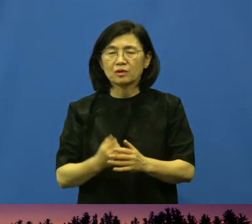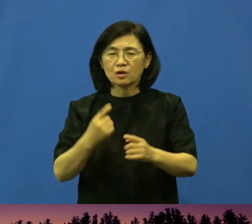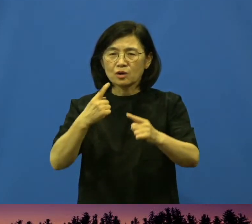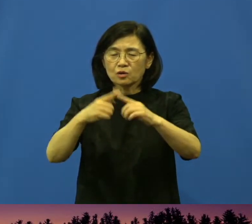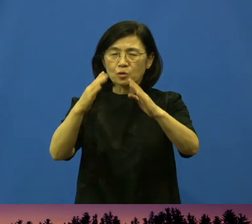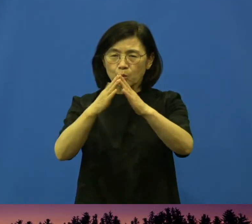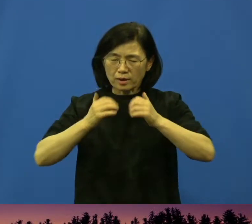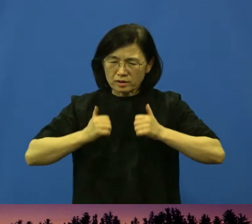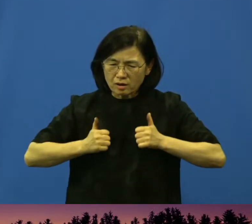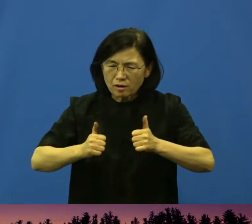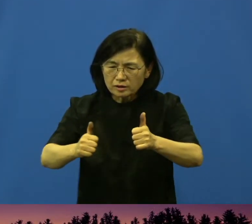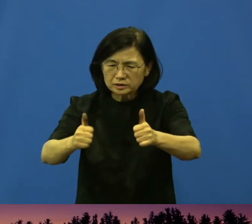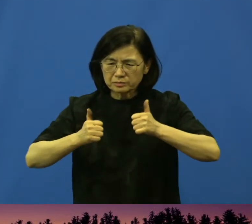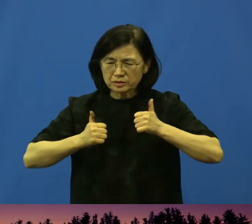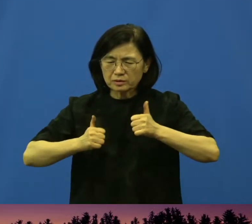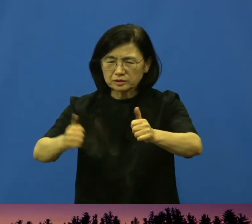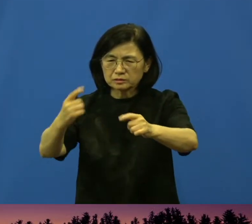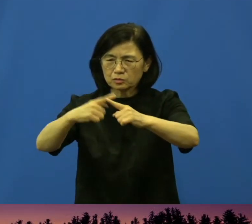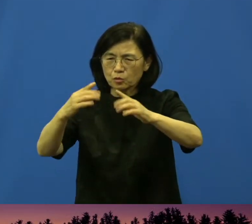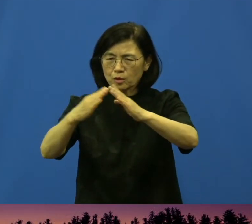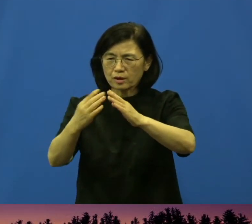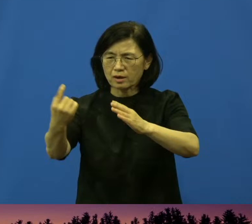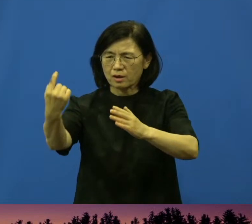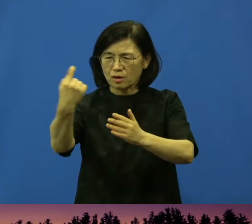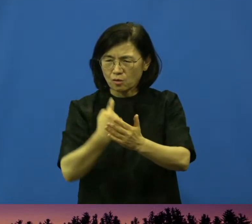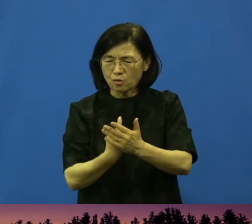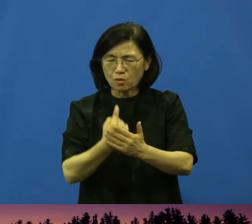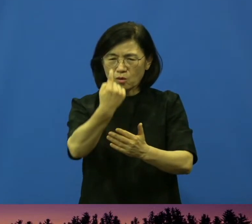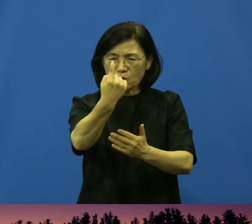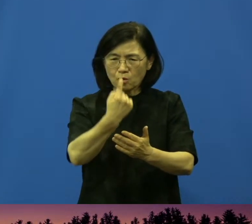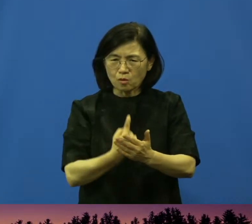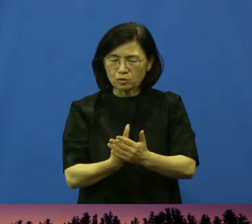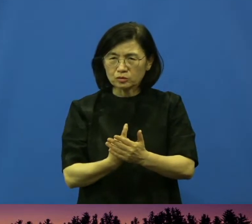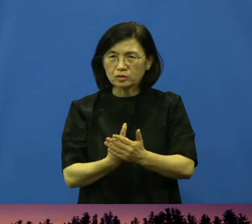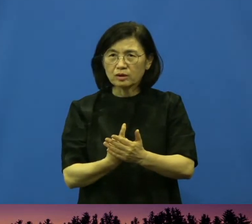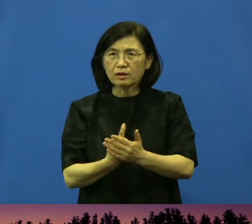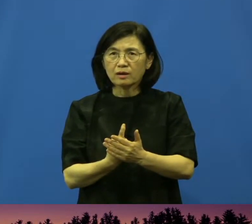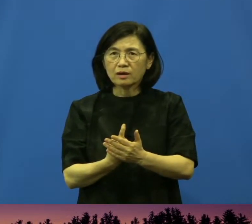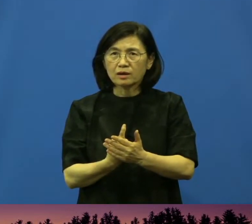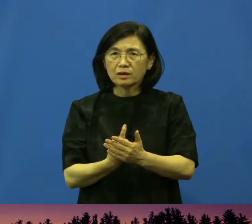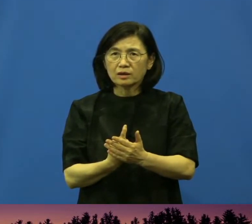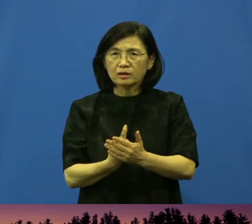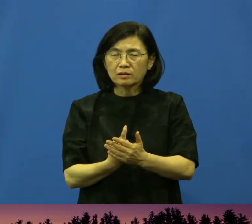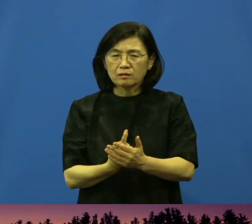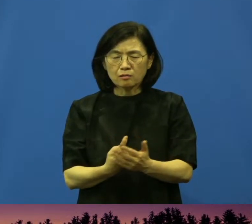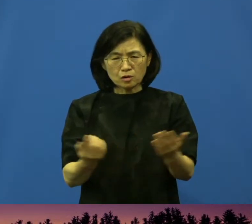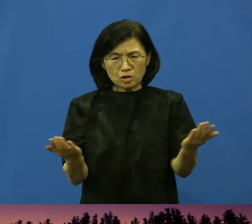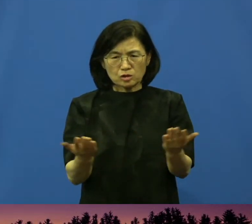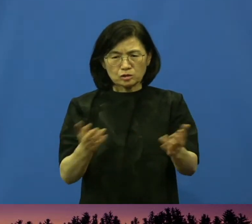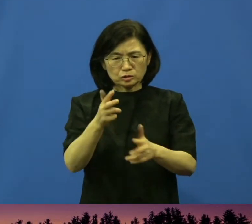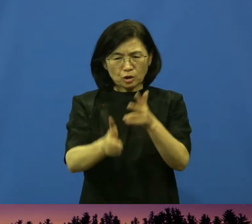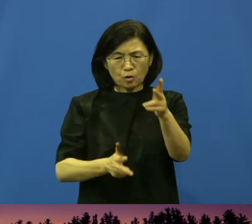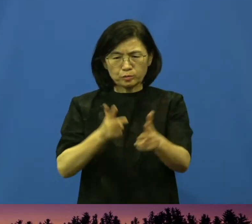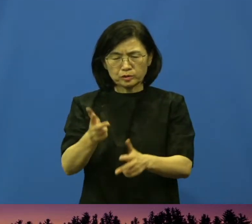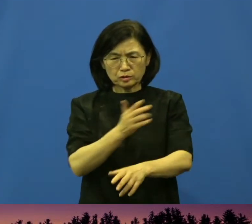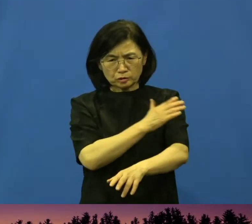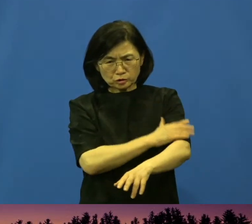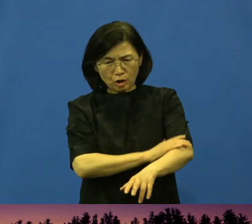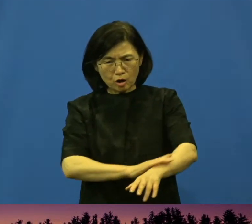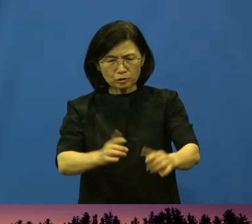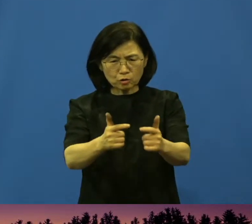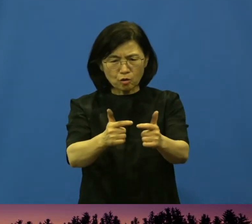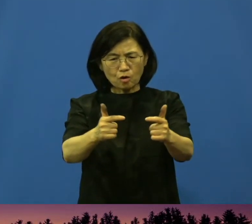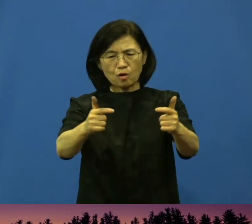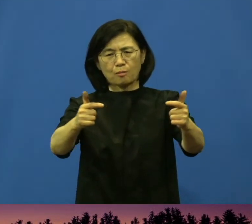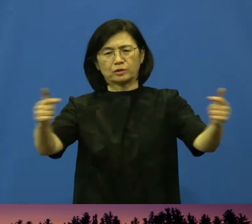나오는데 어떤 분이 조금씩 그게 약해지는 거예요. 사업이 잘 되는 거죠. 막 하는 게 잘